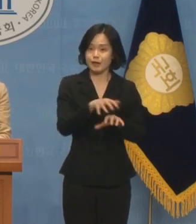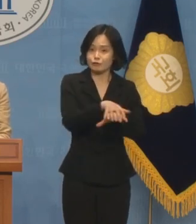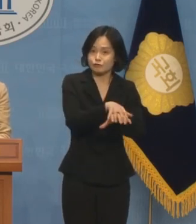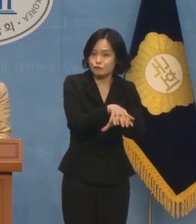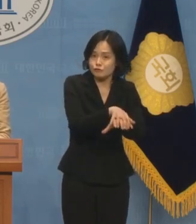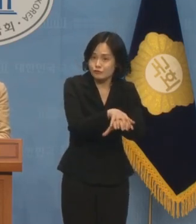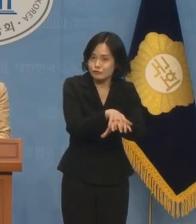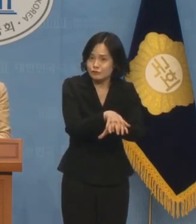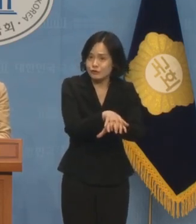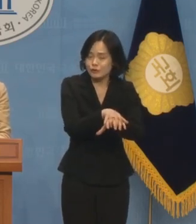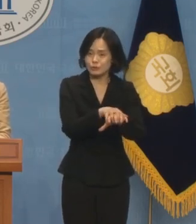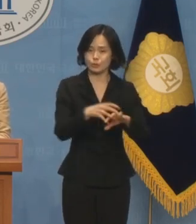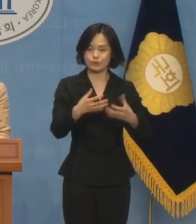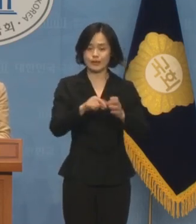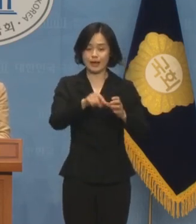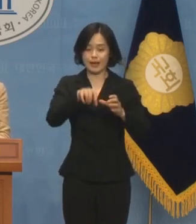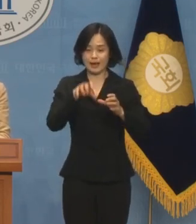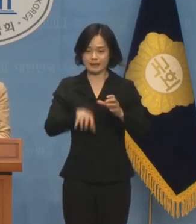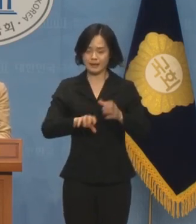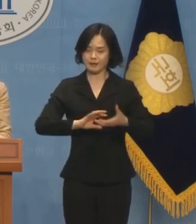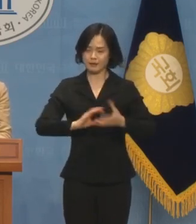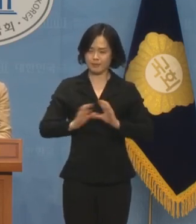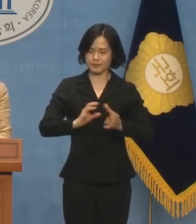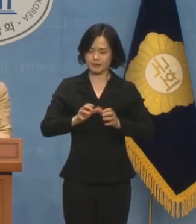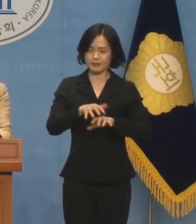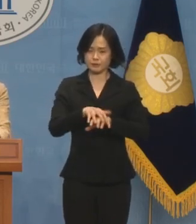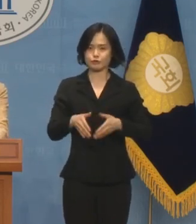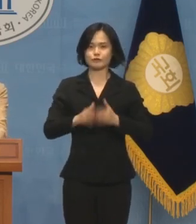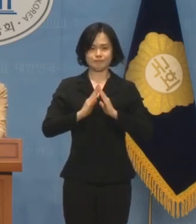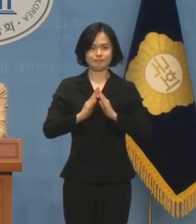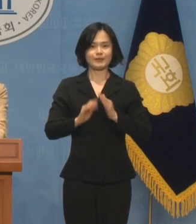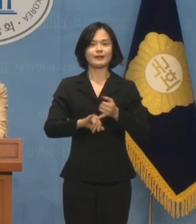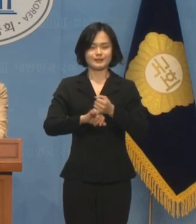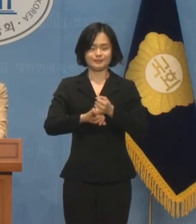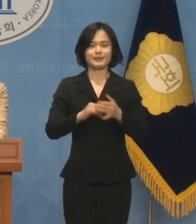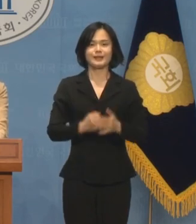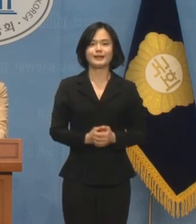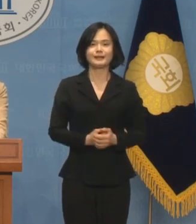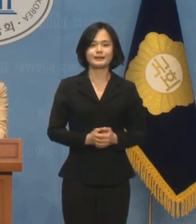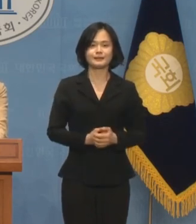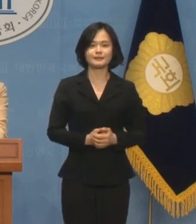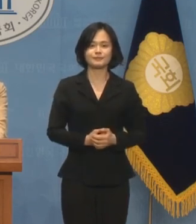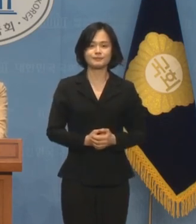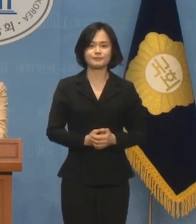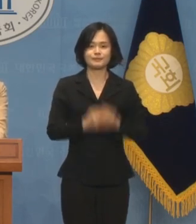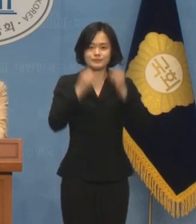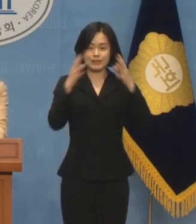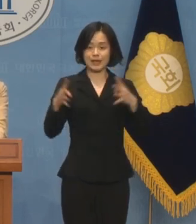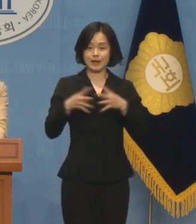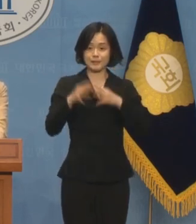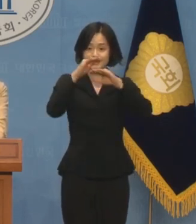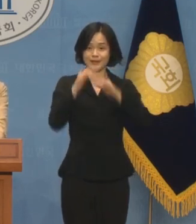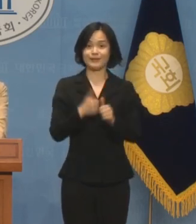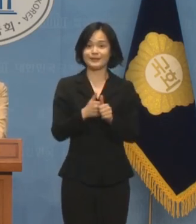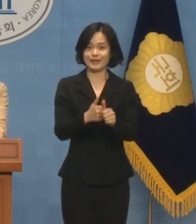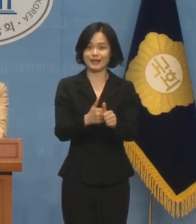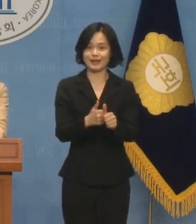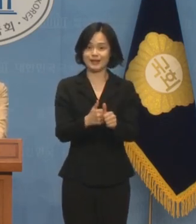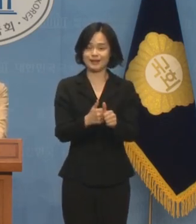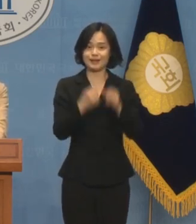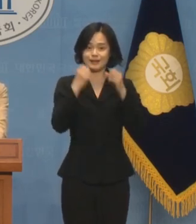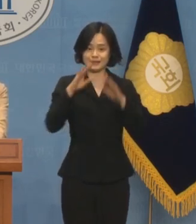세진보석 것입니다 정당의 새로운 합의에 따라 진보 연합은 어제